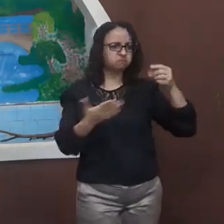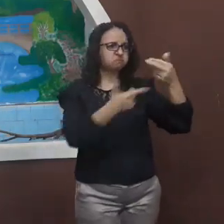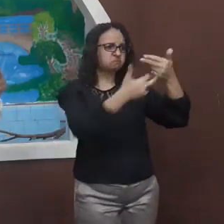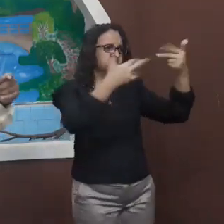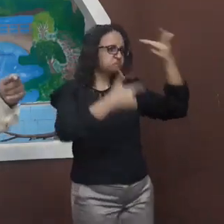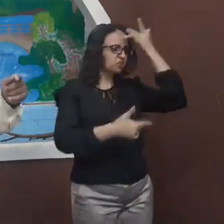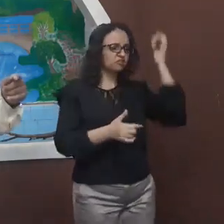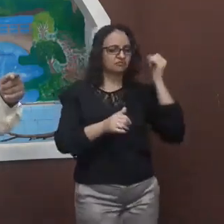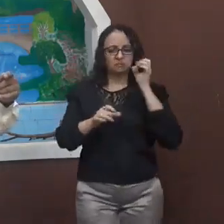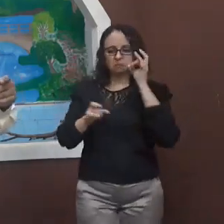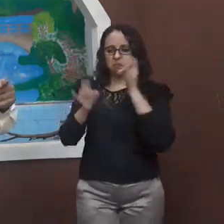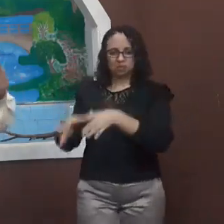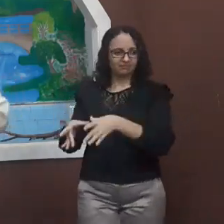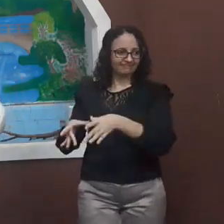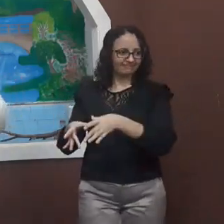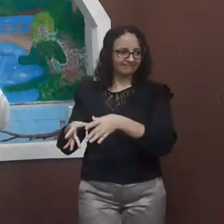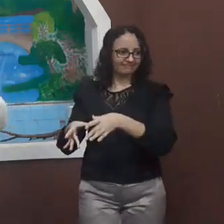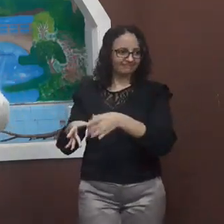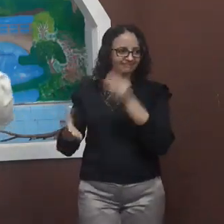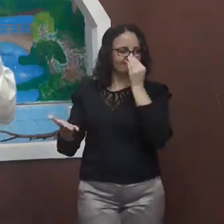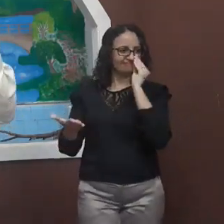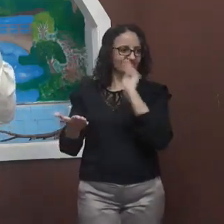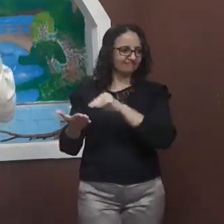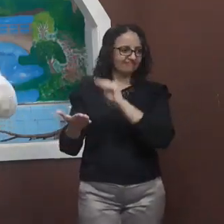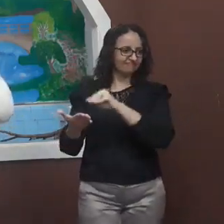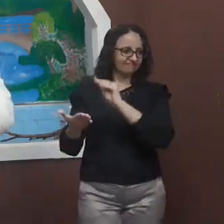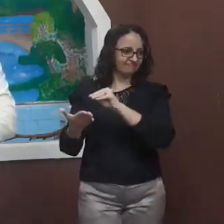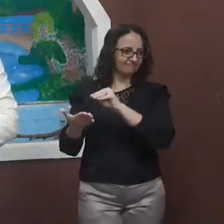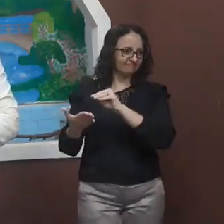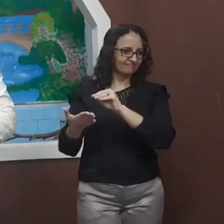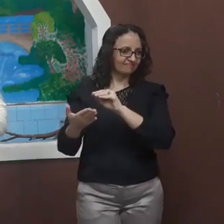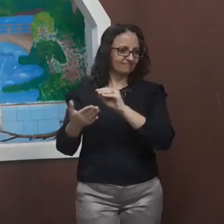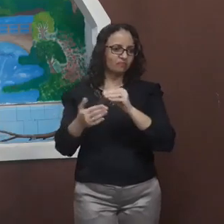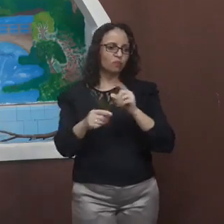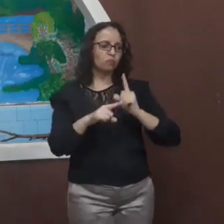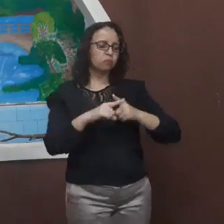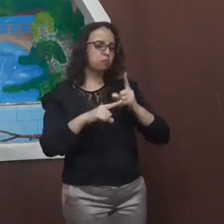a pós-modernidade, as pessoas não perseveram.